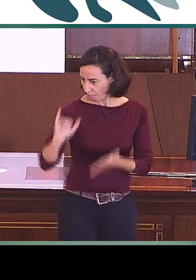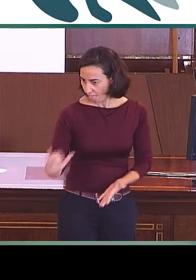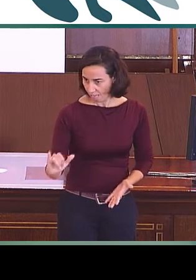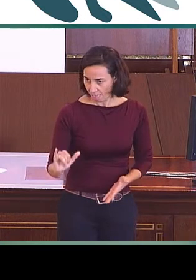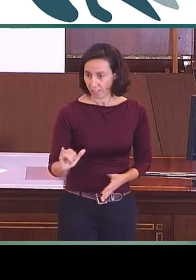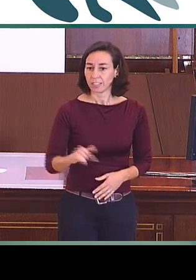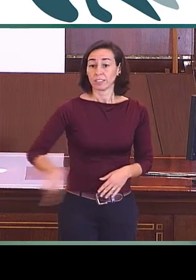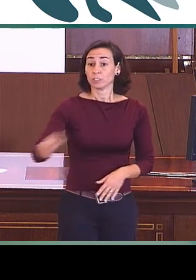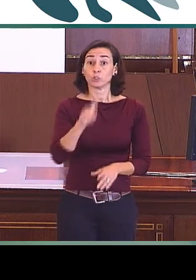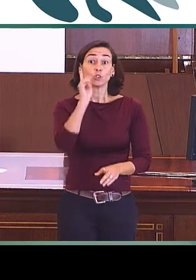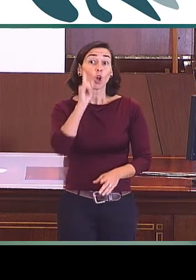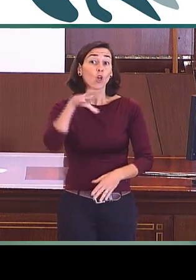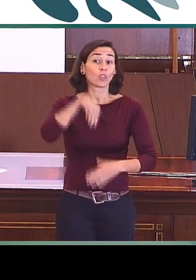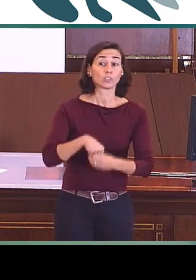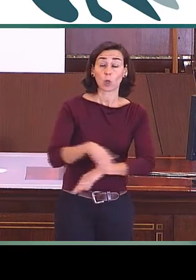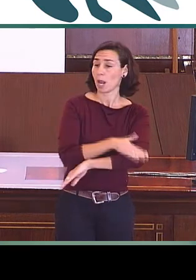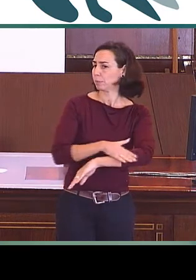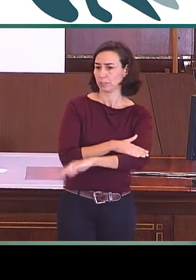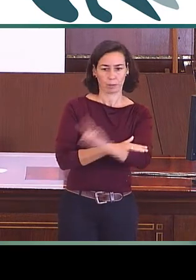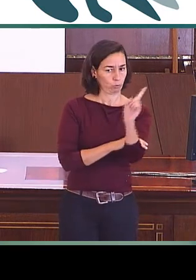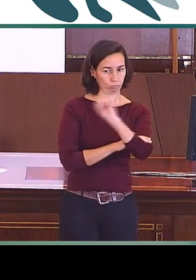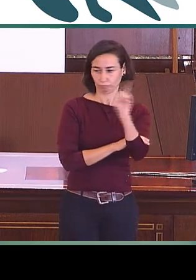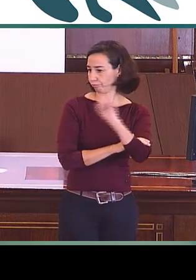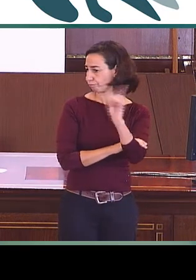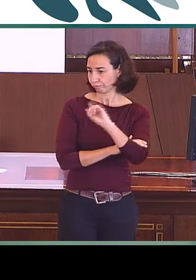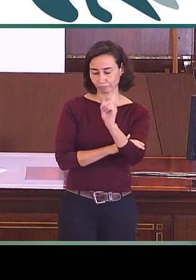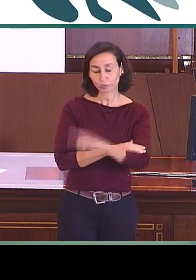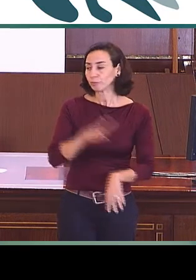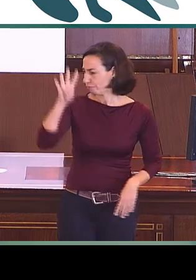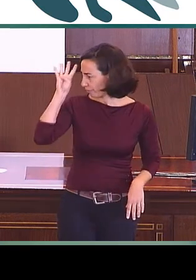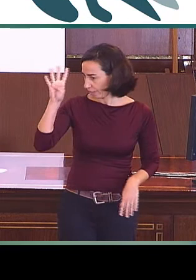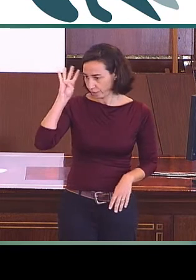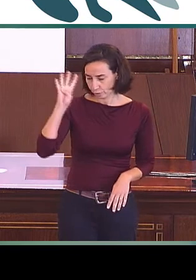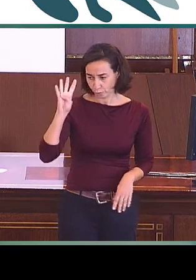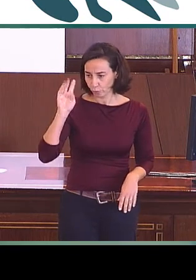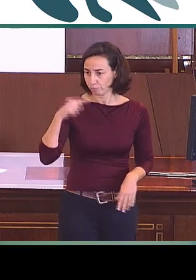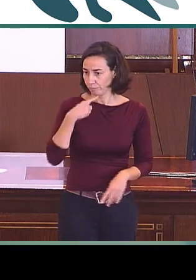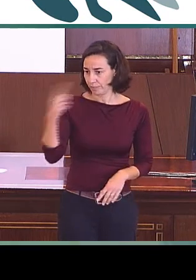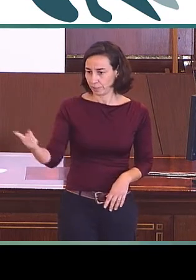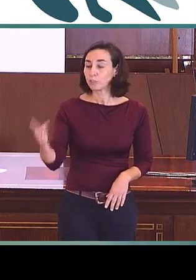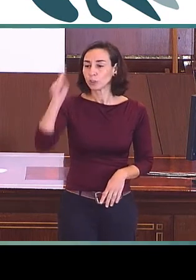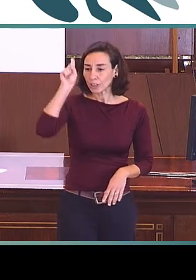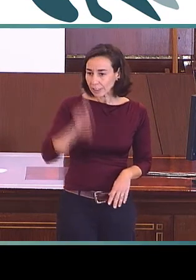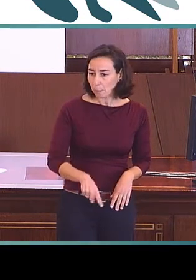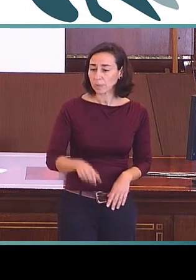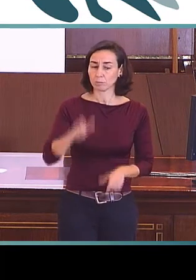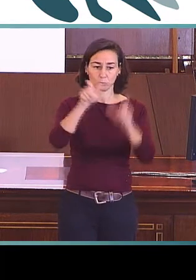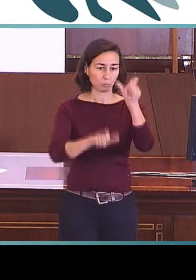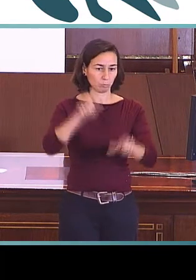sólo en la administración que es nuestra obligación querido Francisco sino también en los ciudadanos y en las